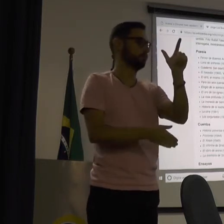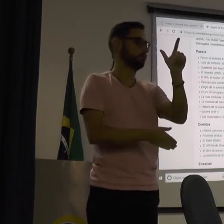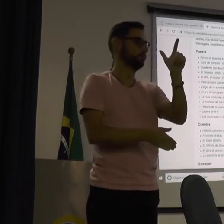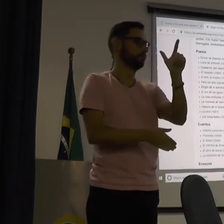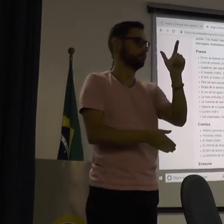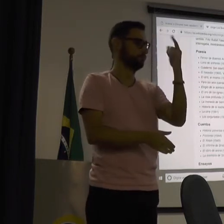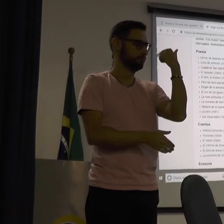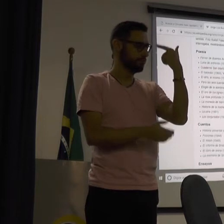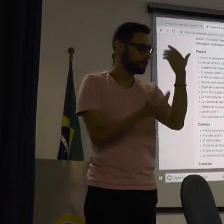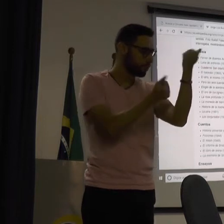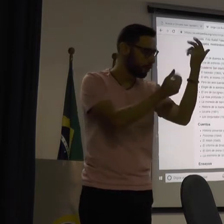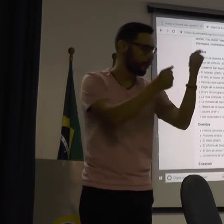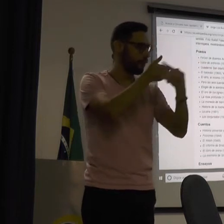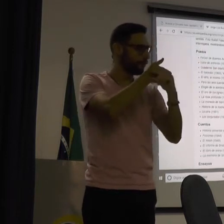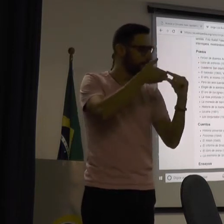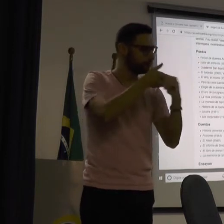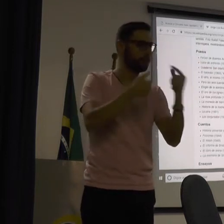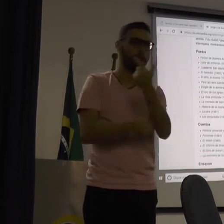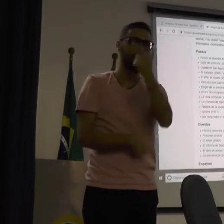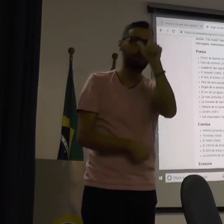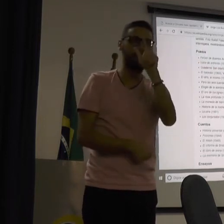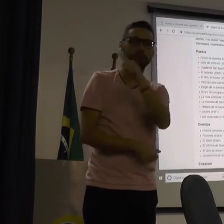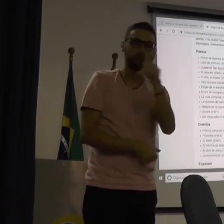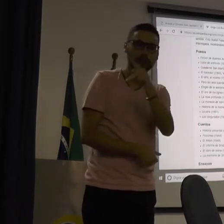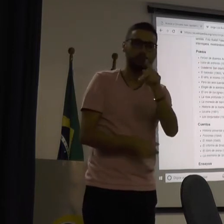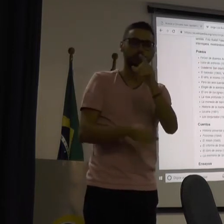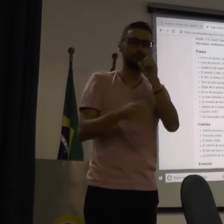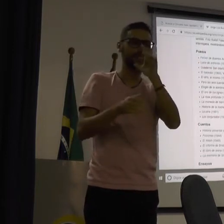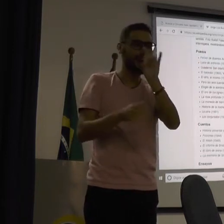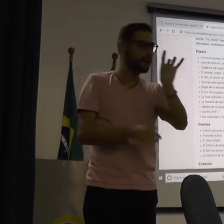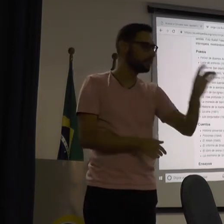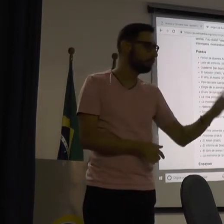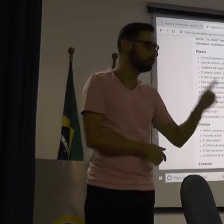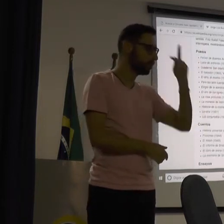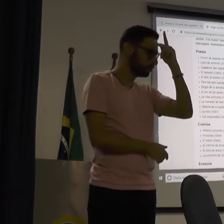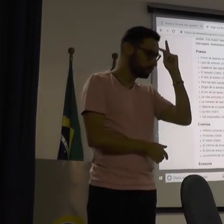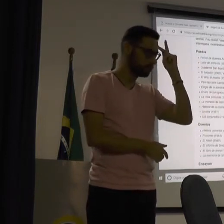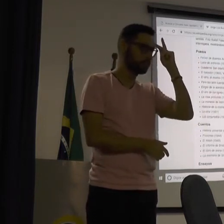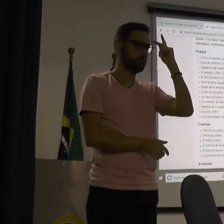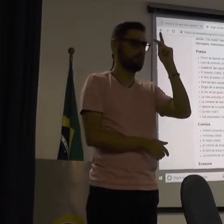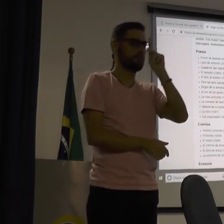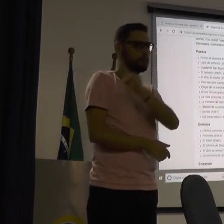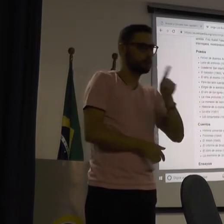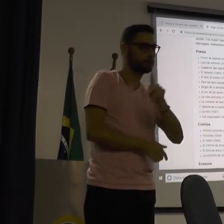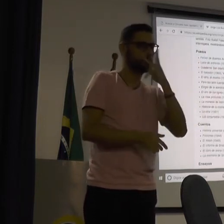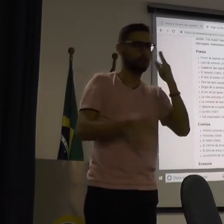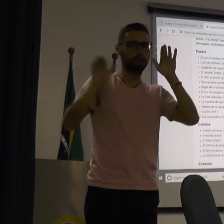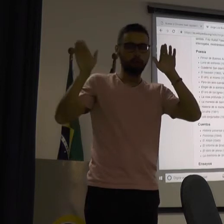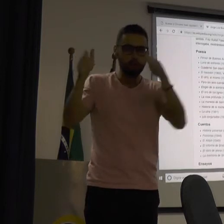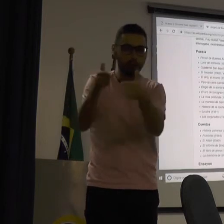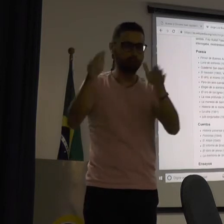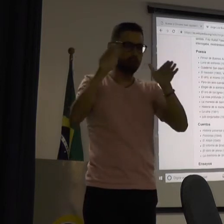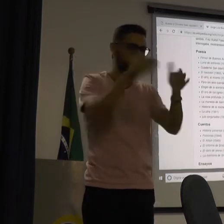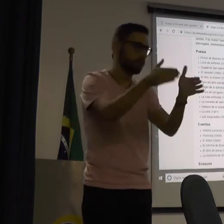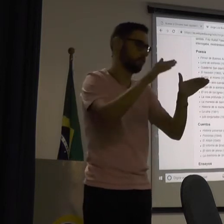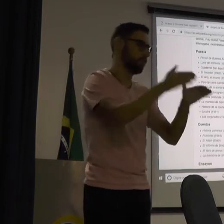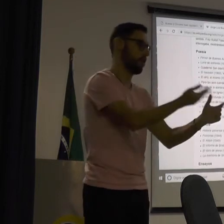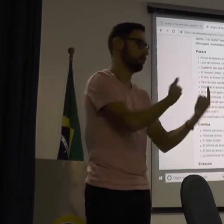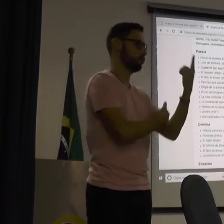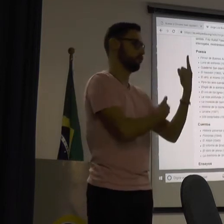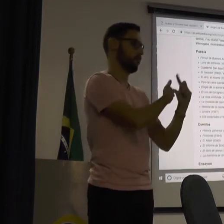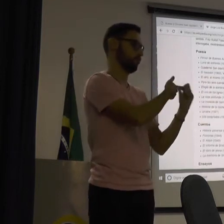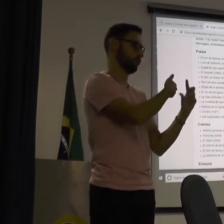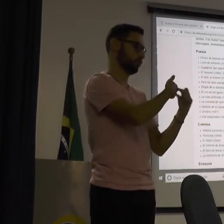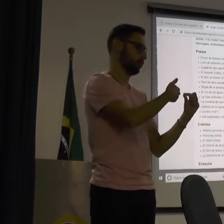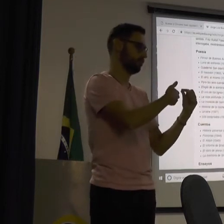né? E o André Tiesco, o Quevedo, né? Eu falei, é verdade, né? Você não encontra isso em outras